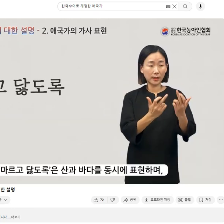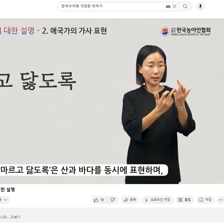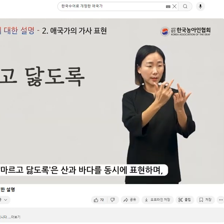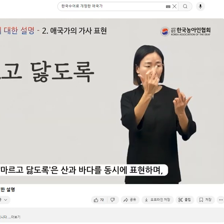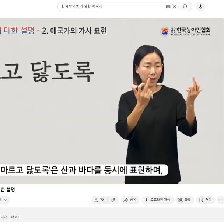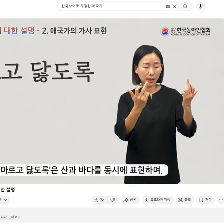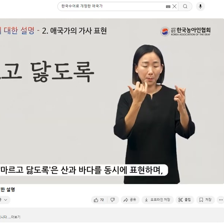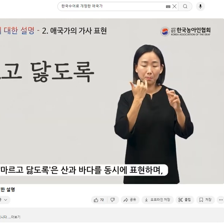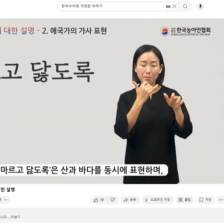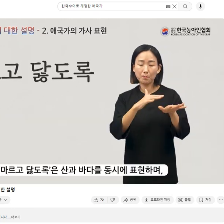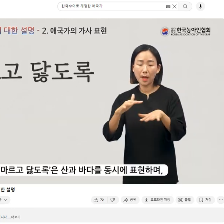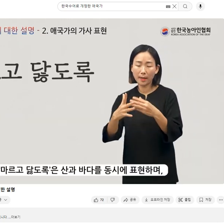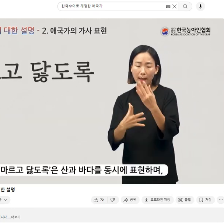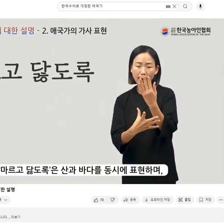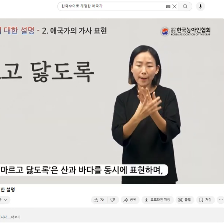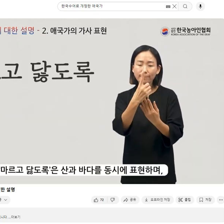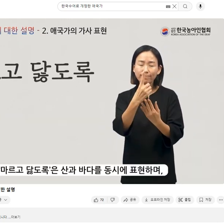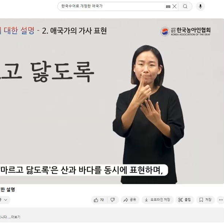네, 요거.